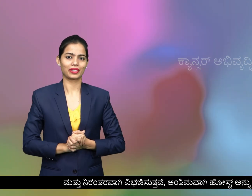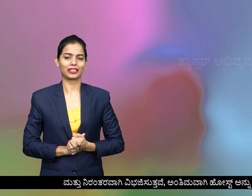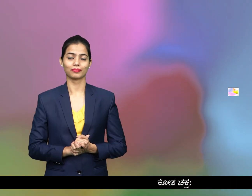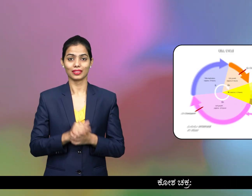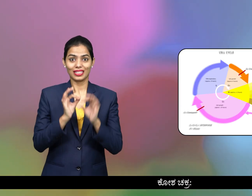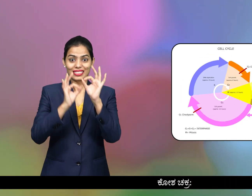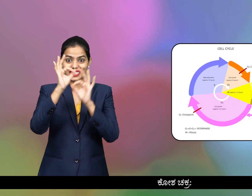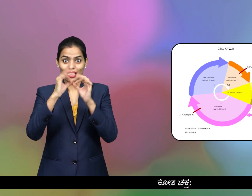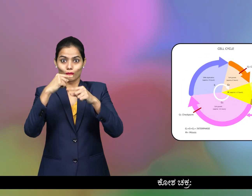ಕೋಶ ಚಕ್ರ.